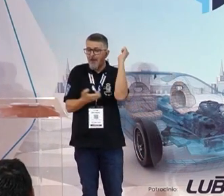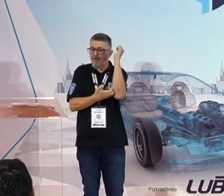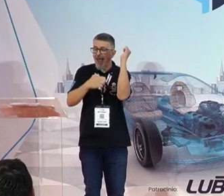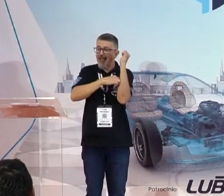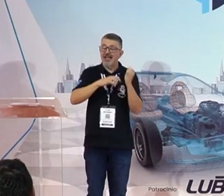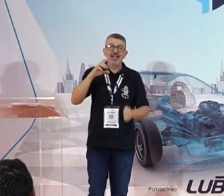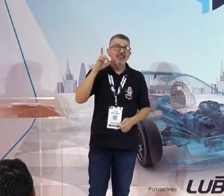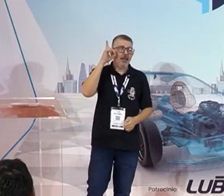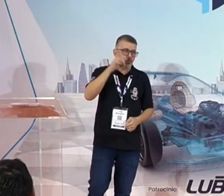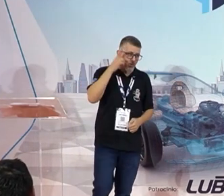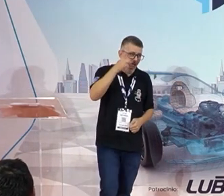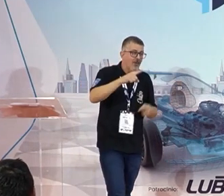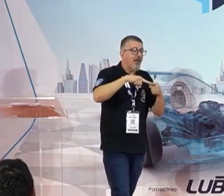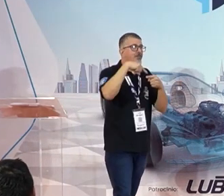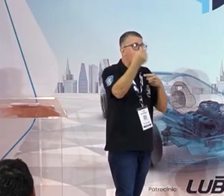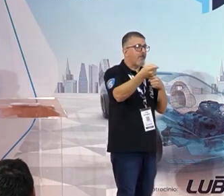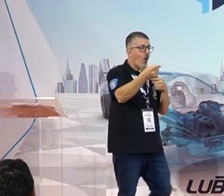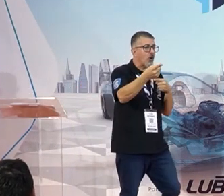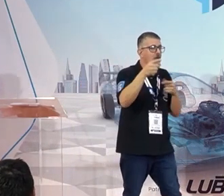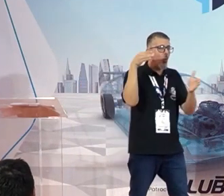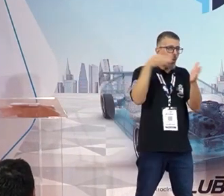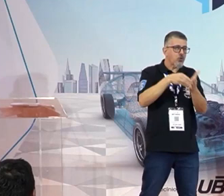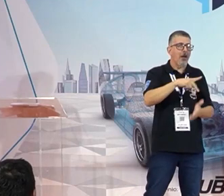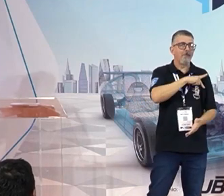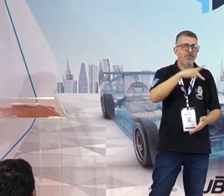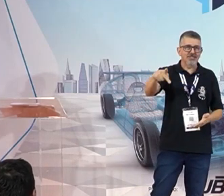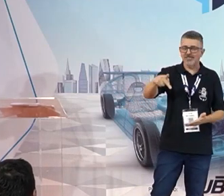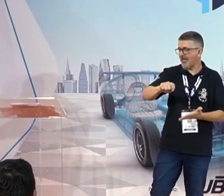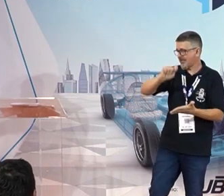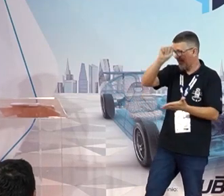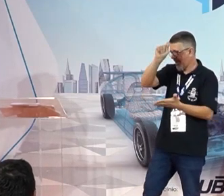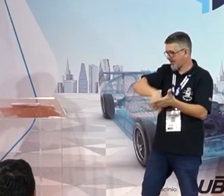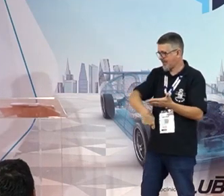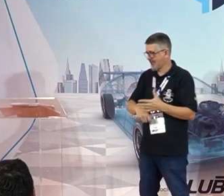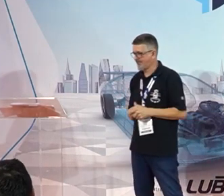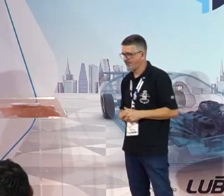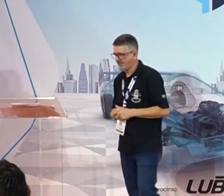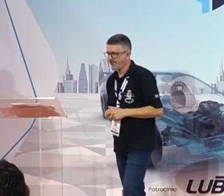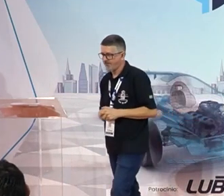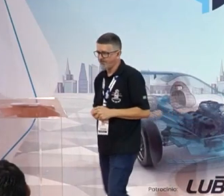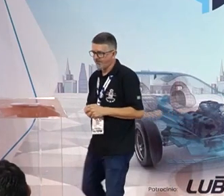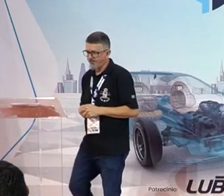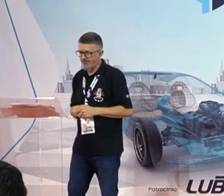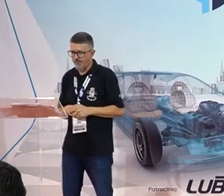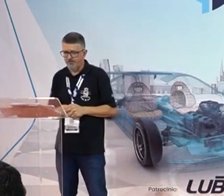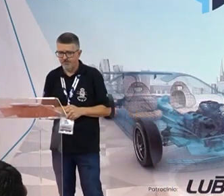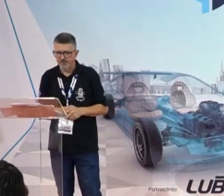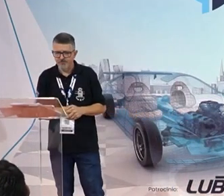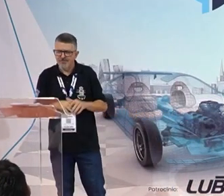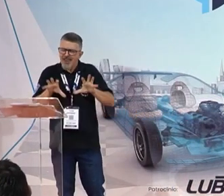a Câmara dos Deputados. Depois vai para sancionar pela presidente.